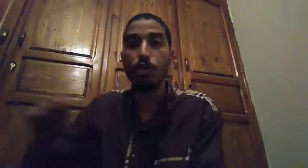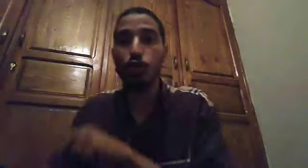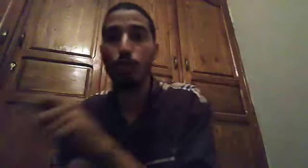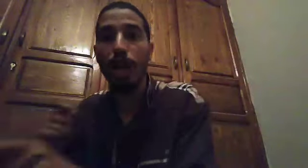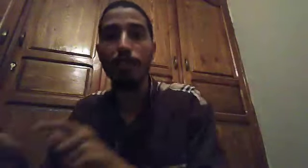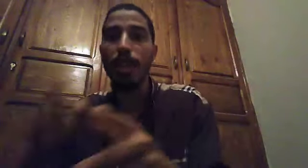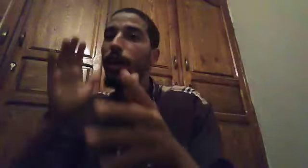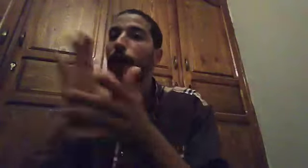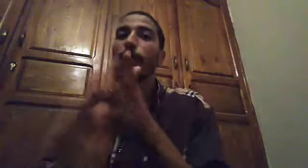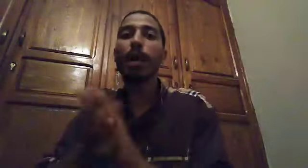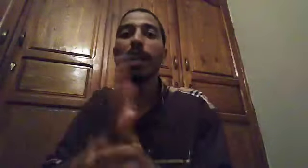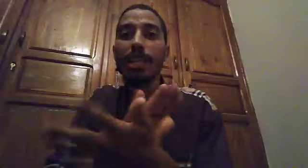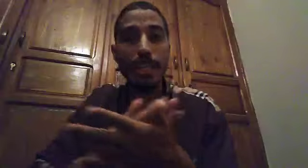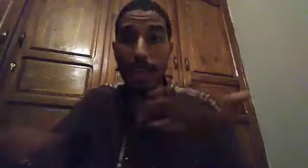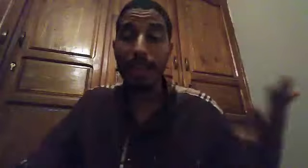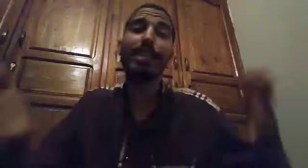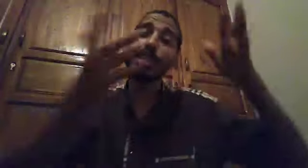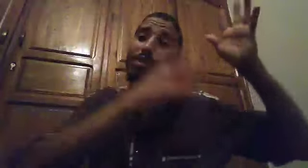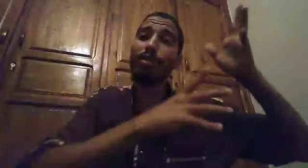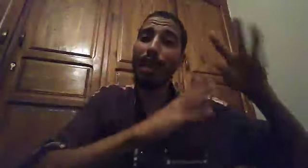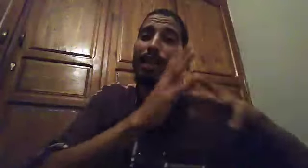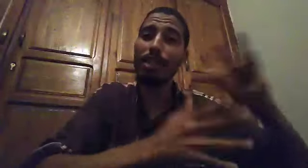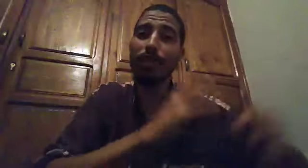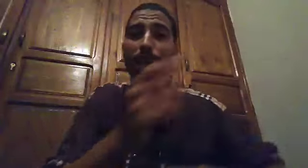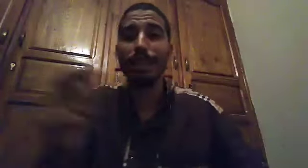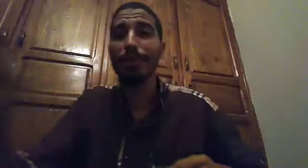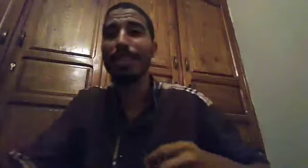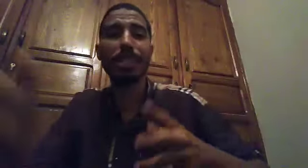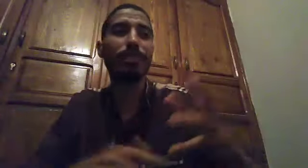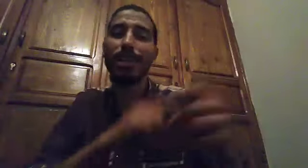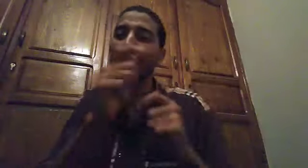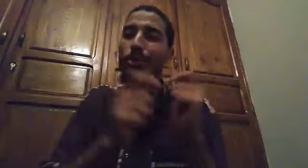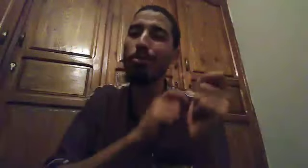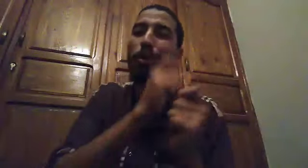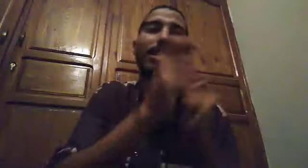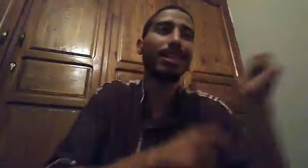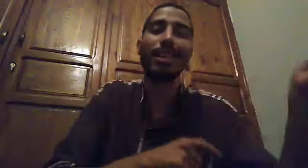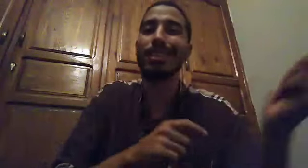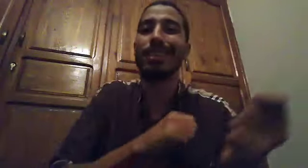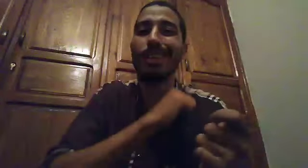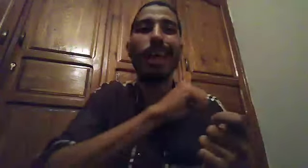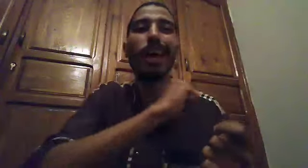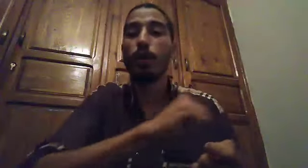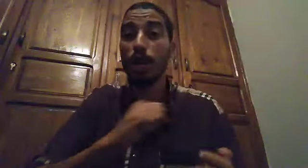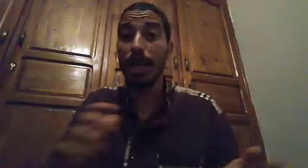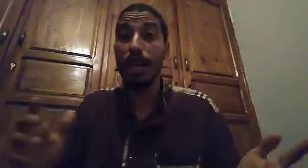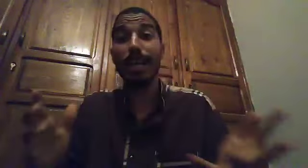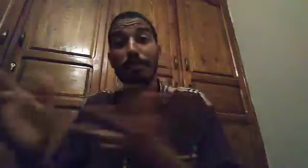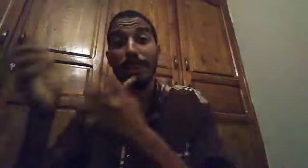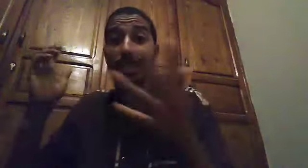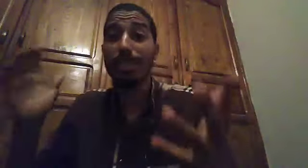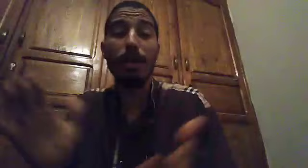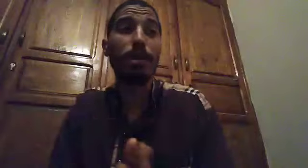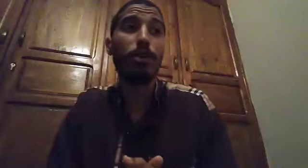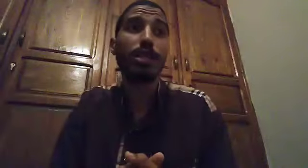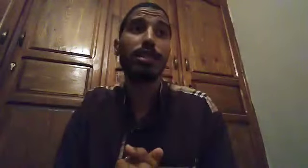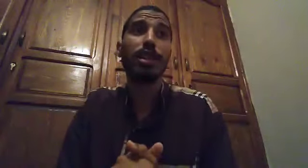بالساروت وبالقفل ما خلاش يتحرك. حتى الشوط الثاني عاد شفنا يعني ديك الصفره دي بول ما بقاش قدر يورك عليه خاف ليه يشد الحمراء ويخسر